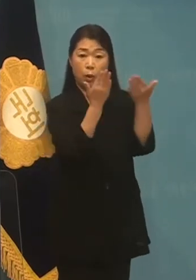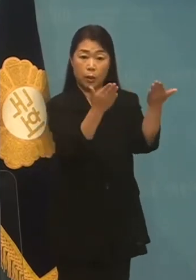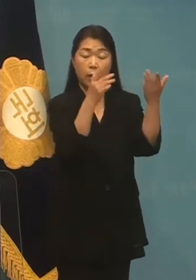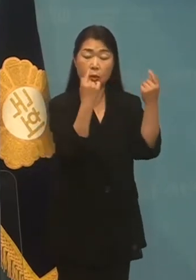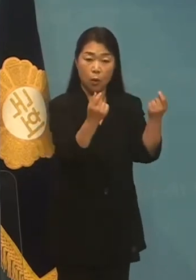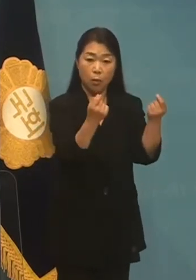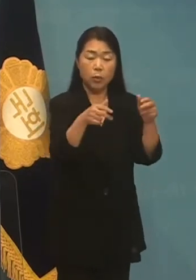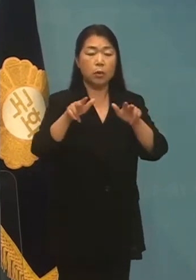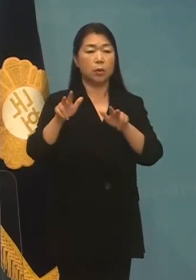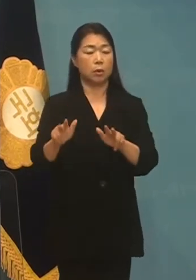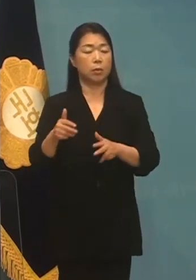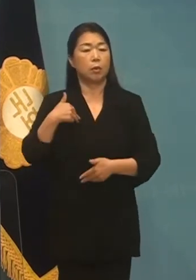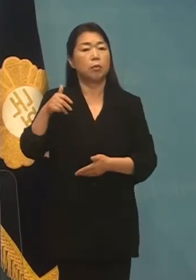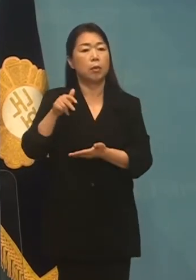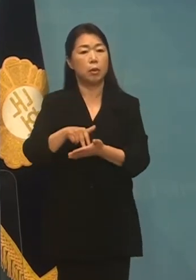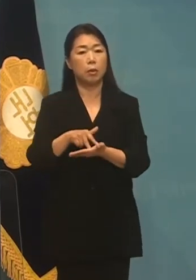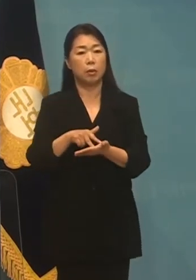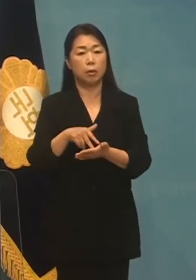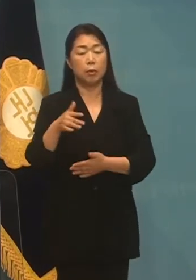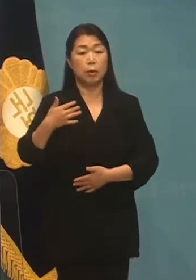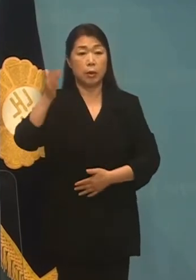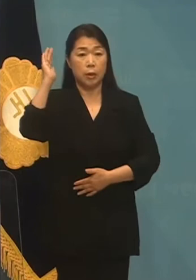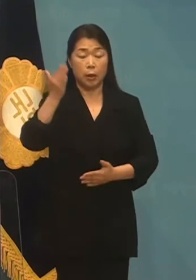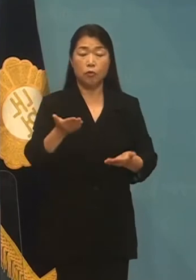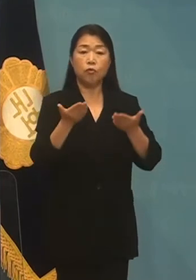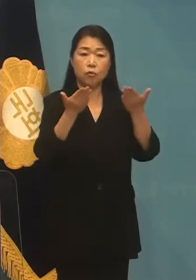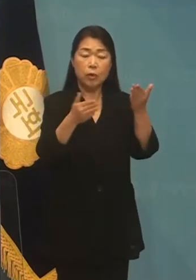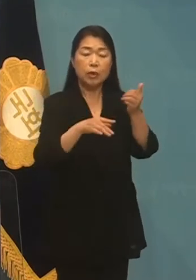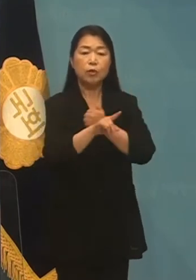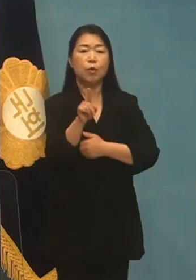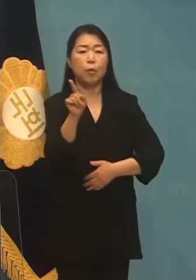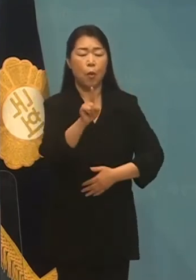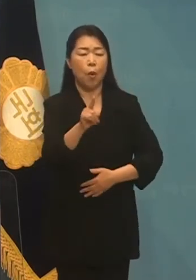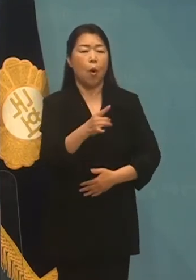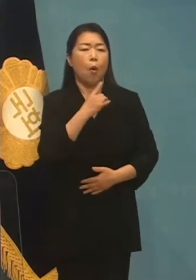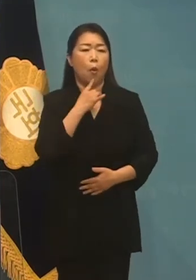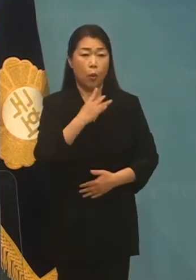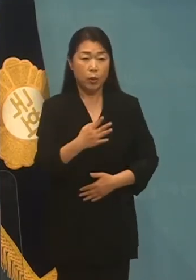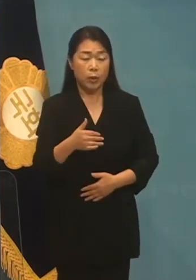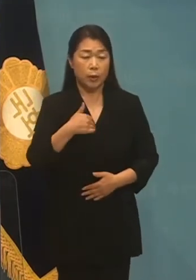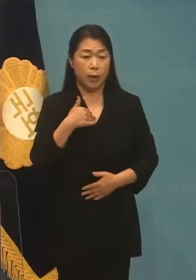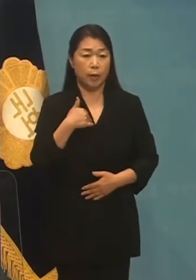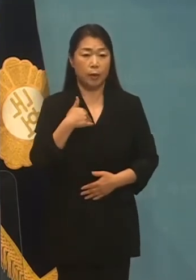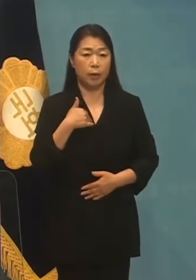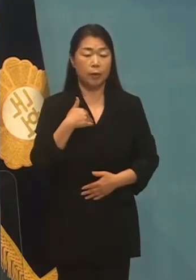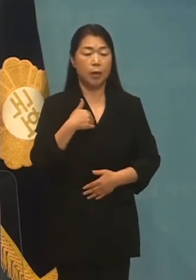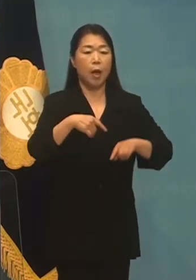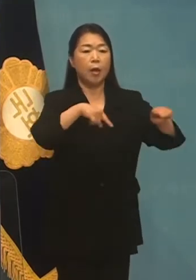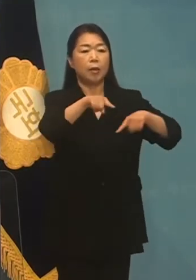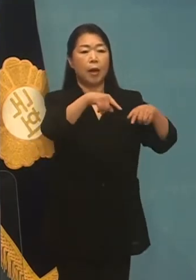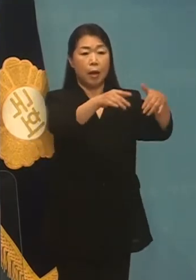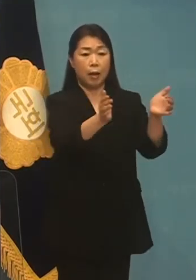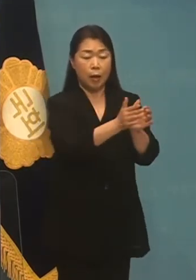때처럼 지금 이 자리에 선 것도 오로지 선당